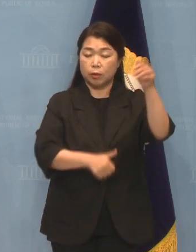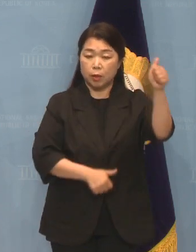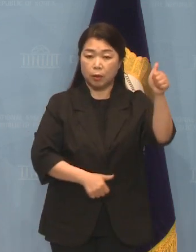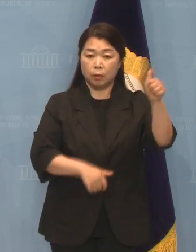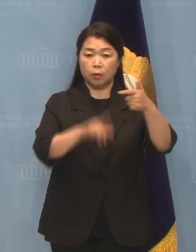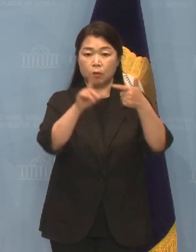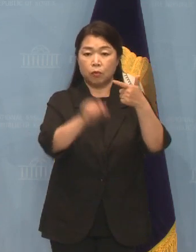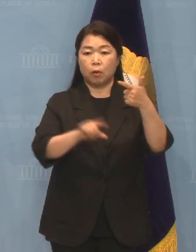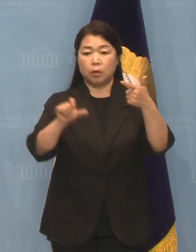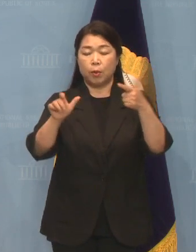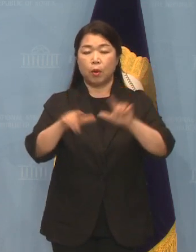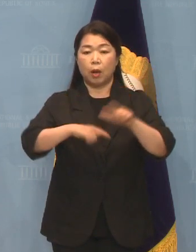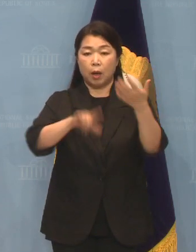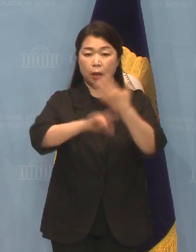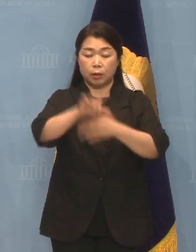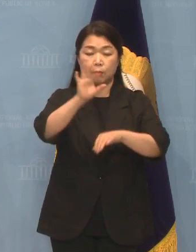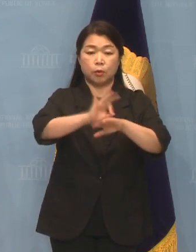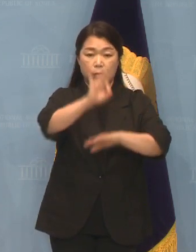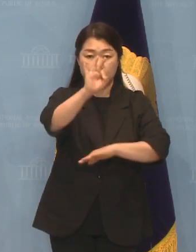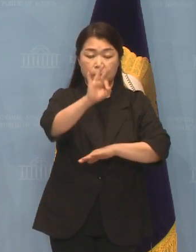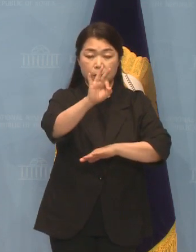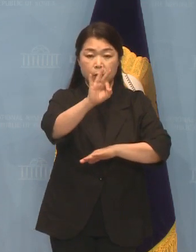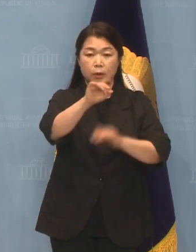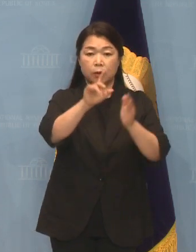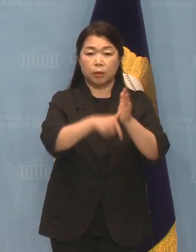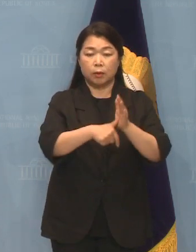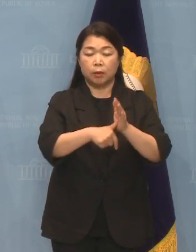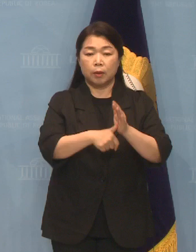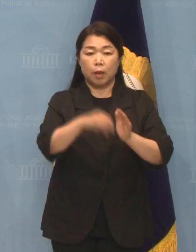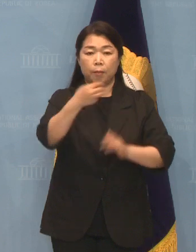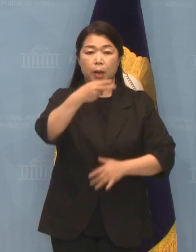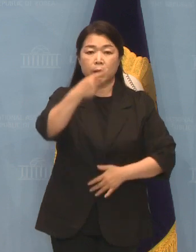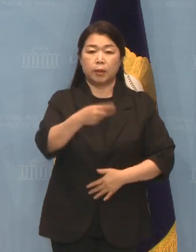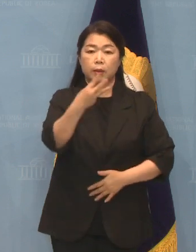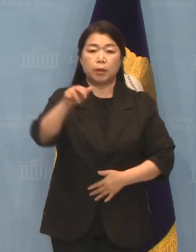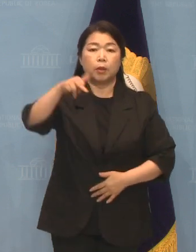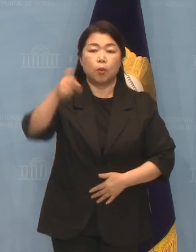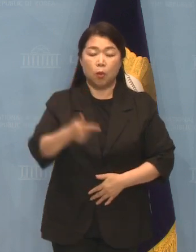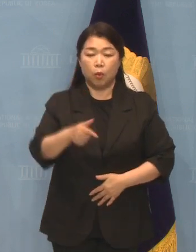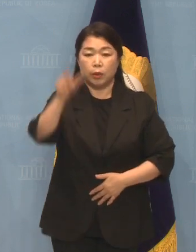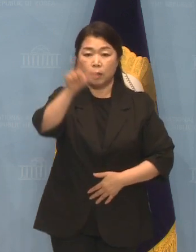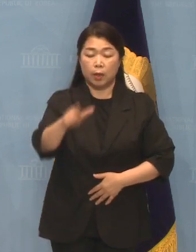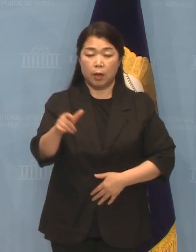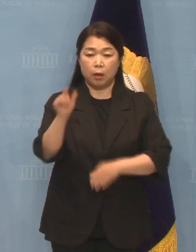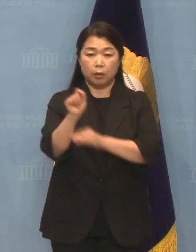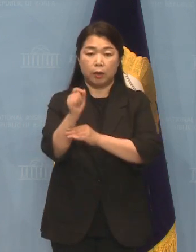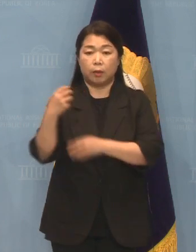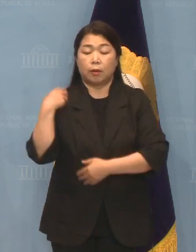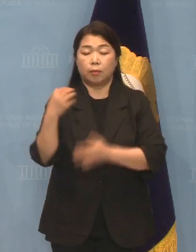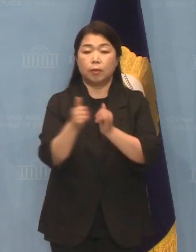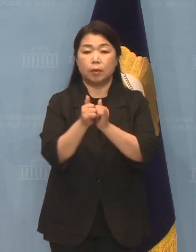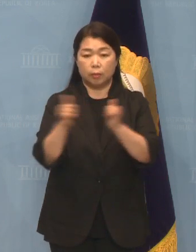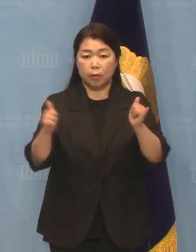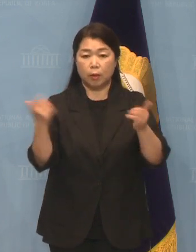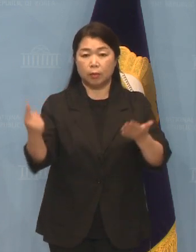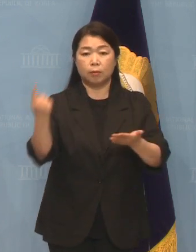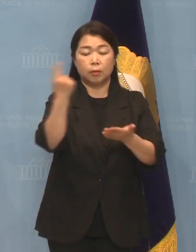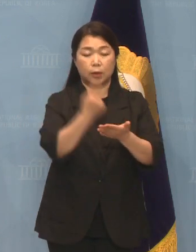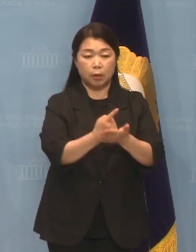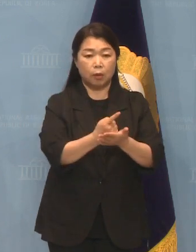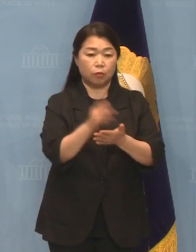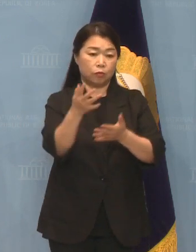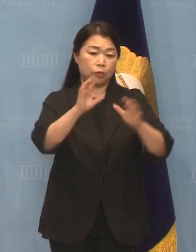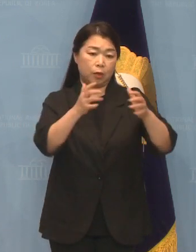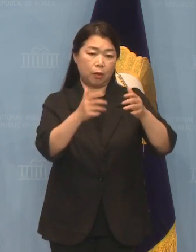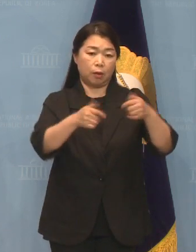오전 10시에 페데리코 파일라 주한 이탈리아 대사의 예방을 받아 양국 의회 간